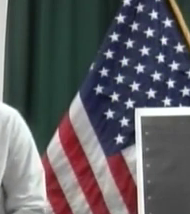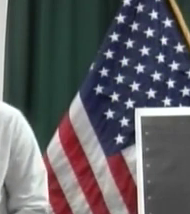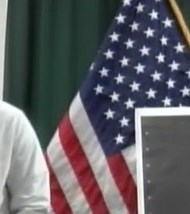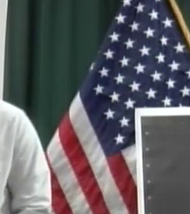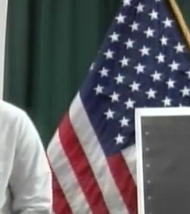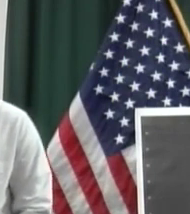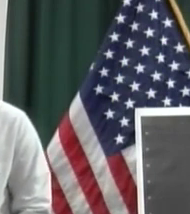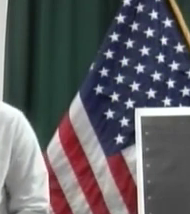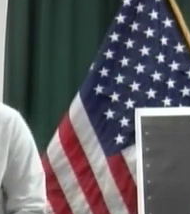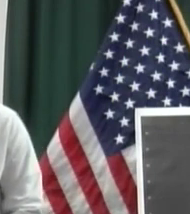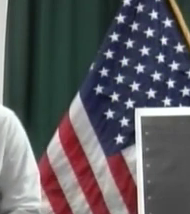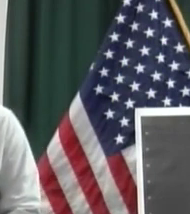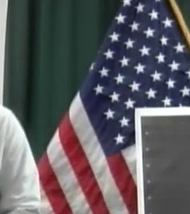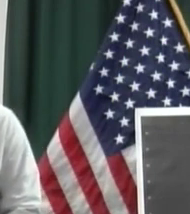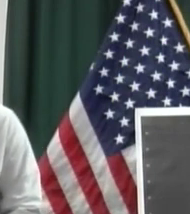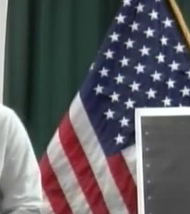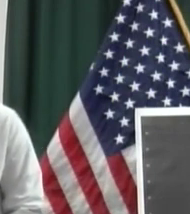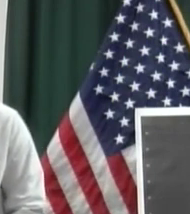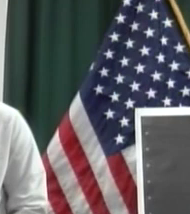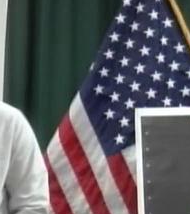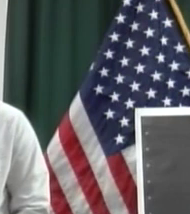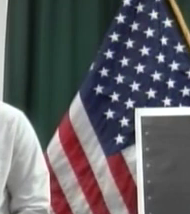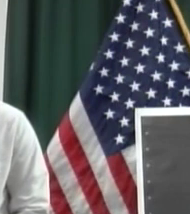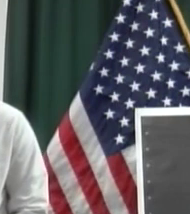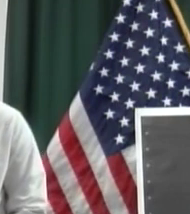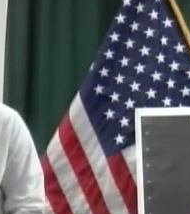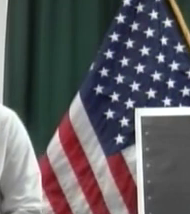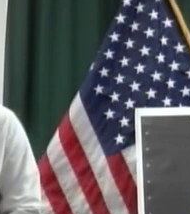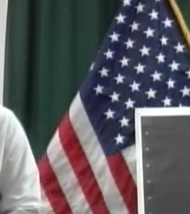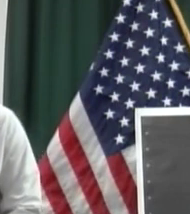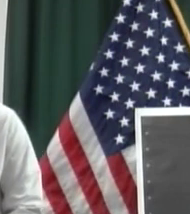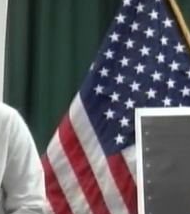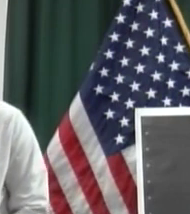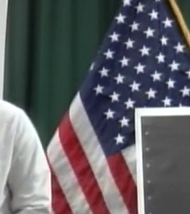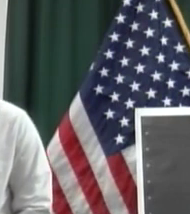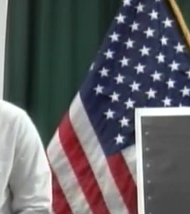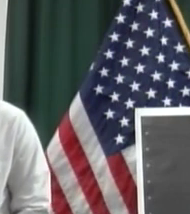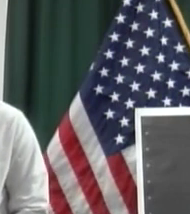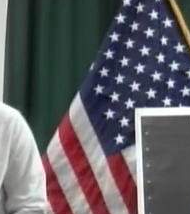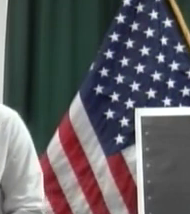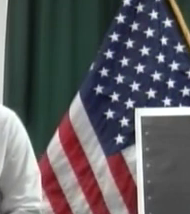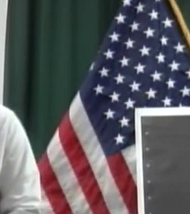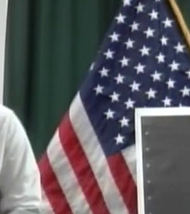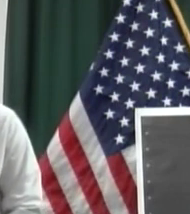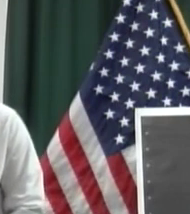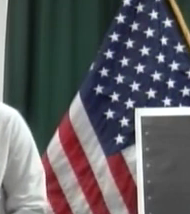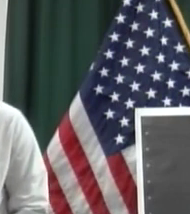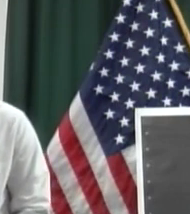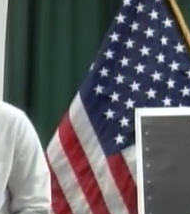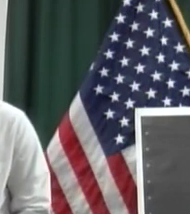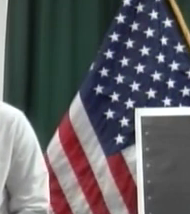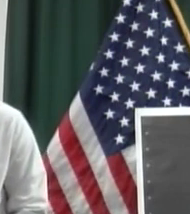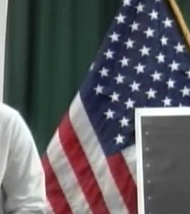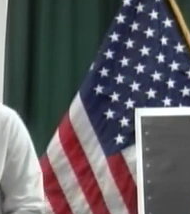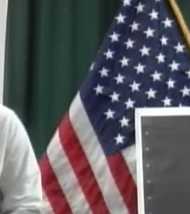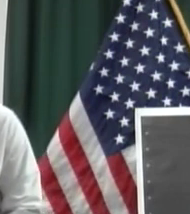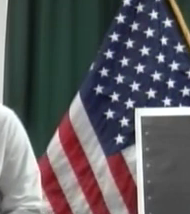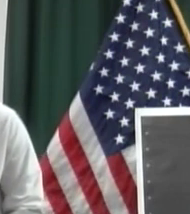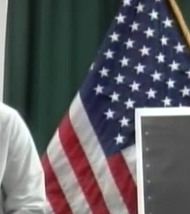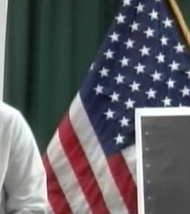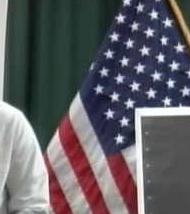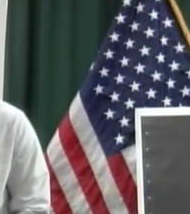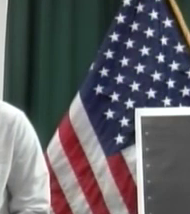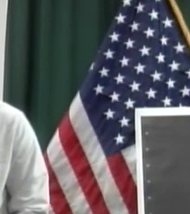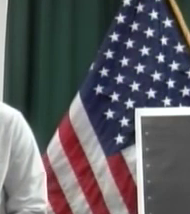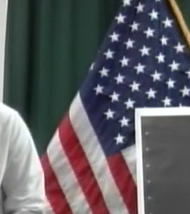que hicieron, normalmente tienen 114 personas durante tiempo de huracanes, y ahora hicieron un plan para rebajarlo a 34